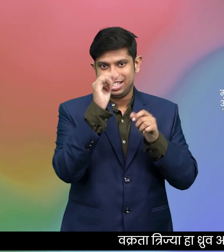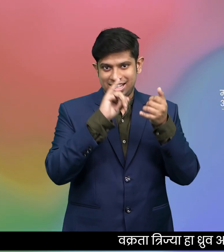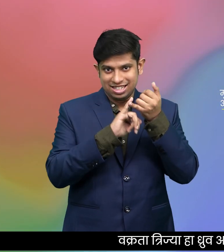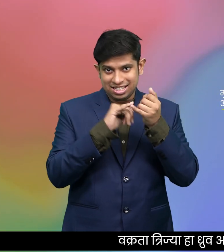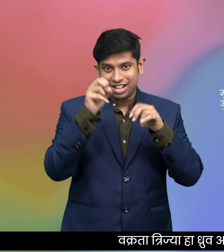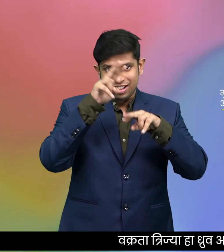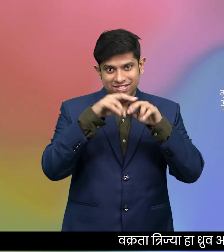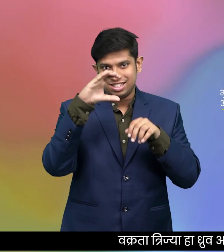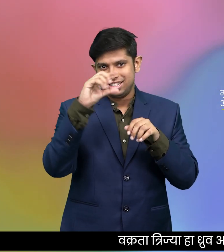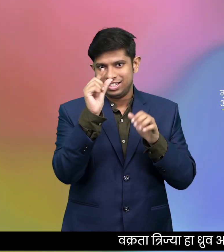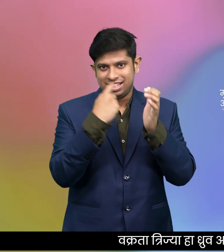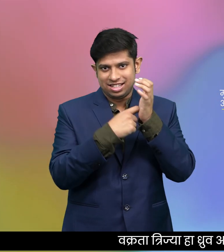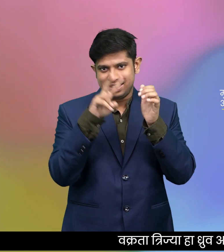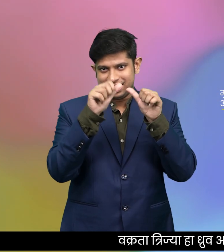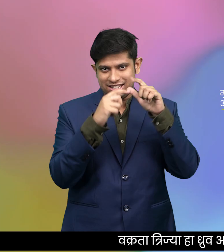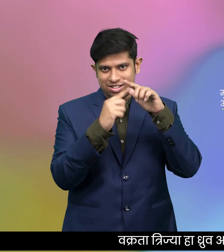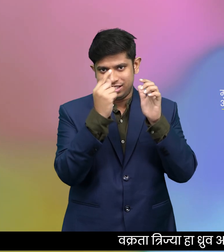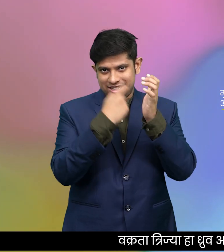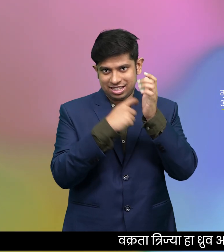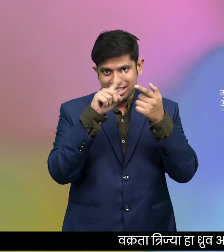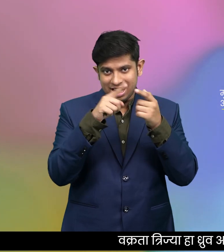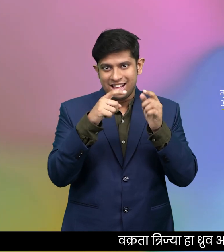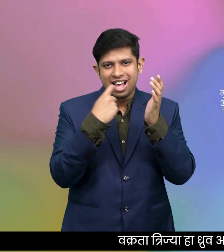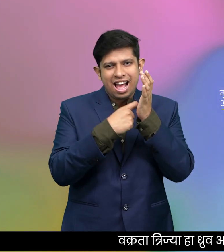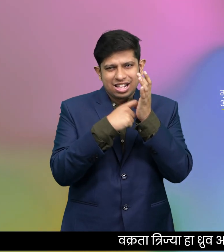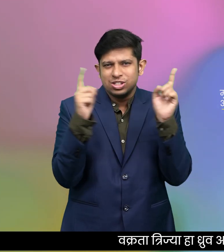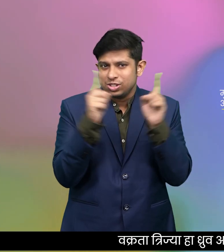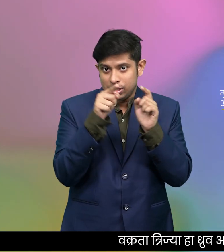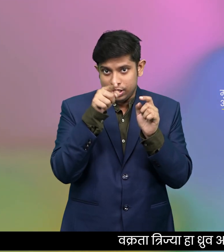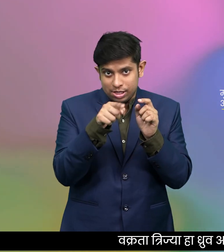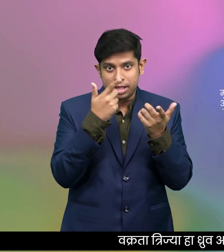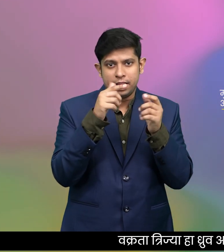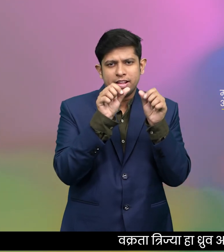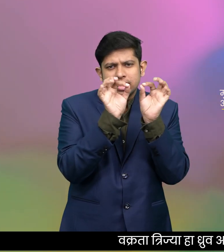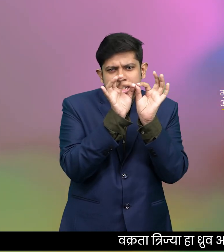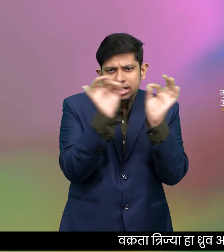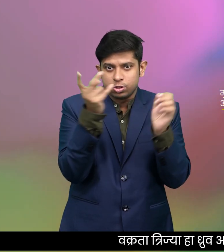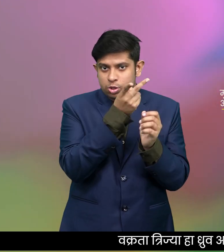वक्रता त्रिज्या हा ध्रुव आणि वक्रता केंद्रामधील अंतर असतो.